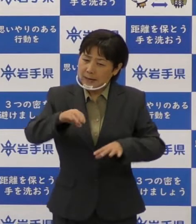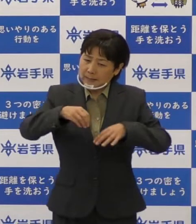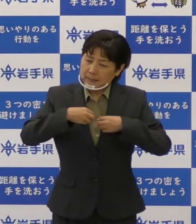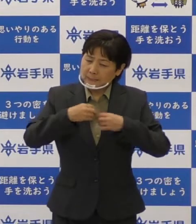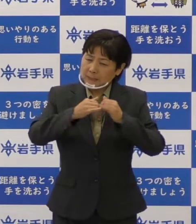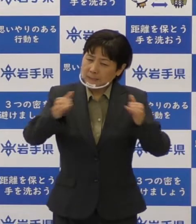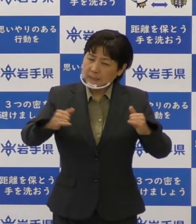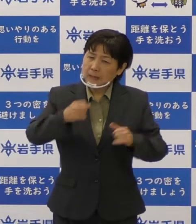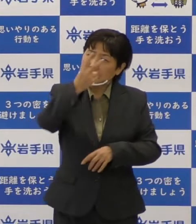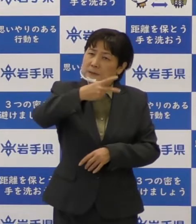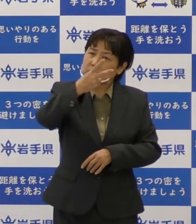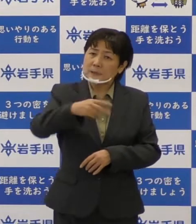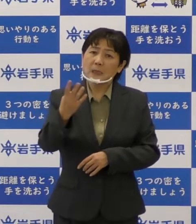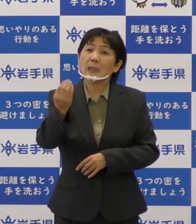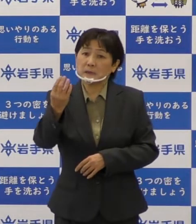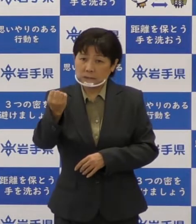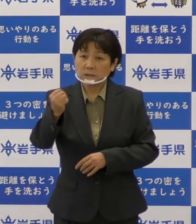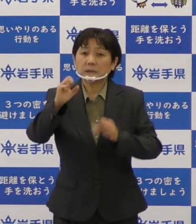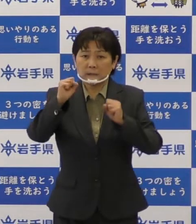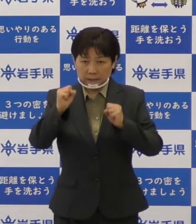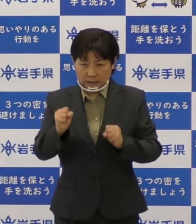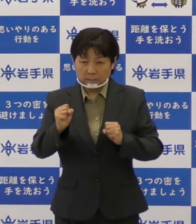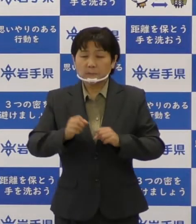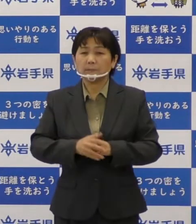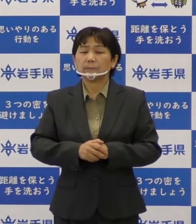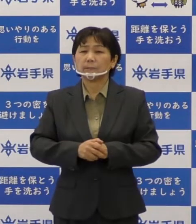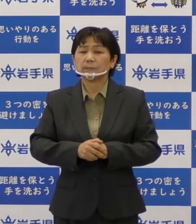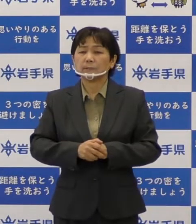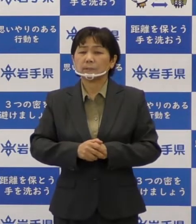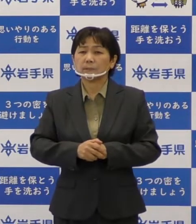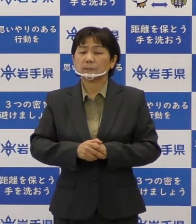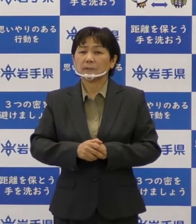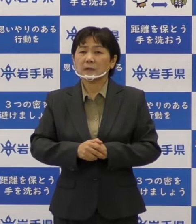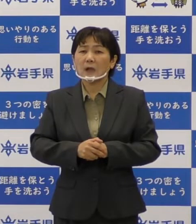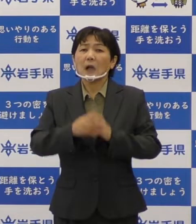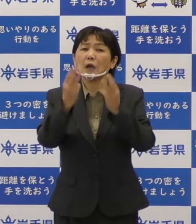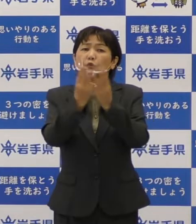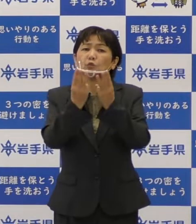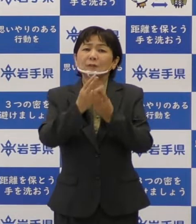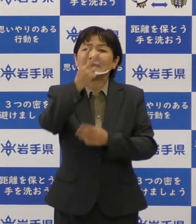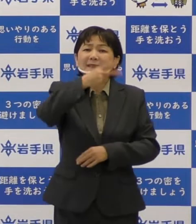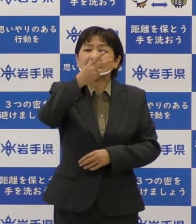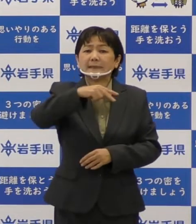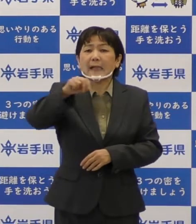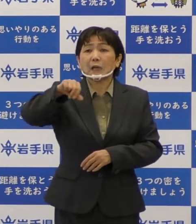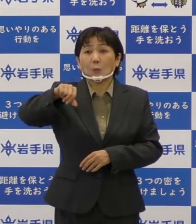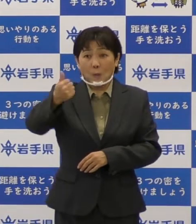2500を超えると、